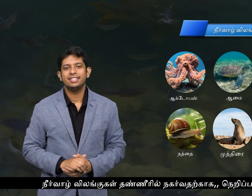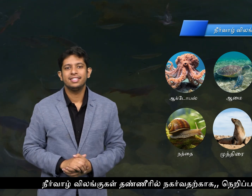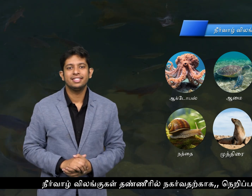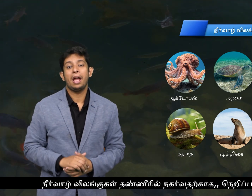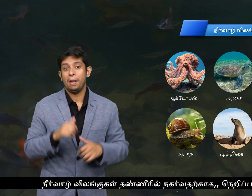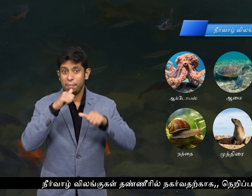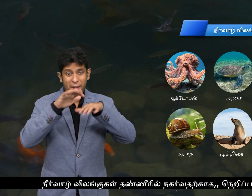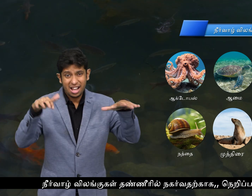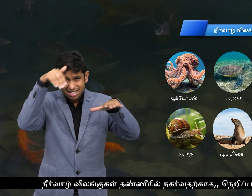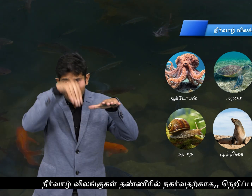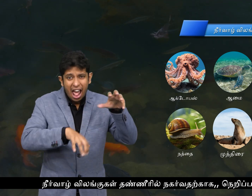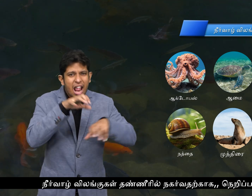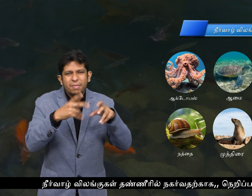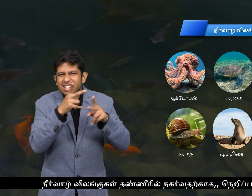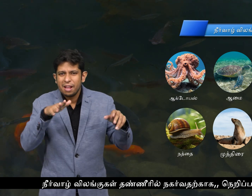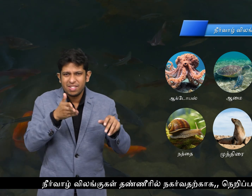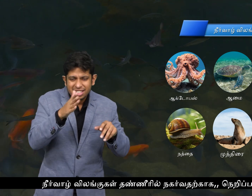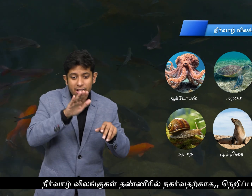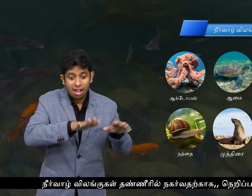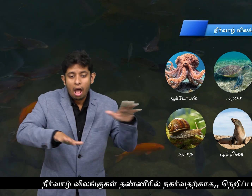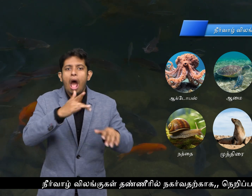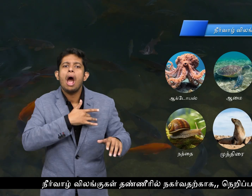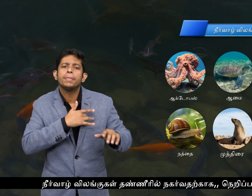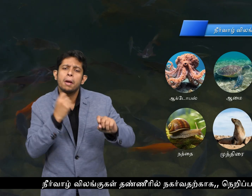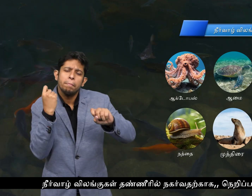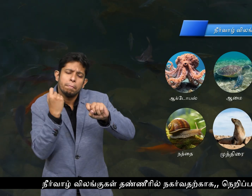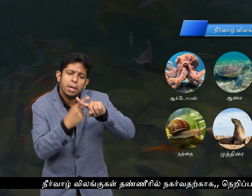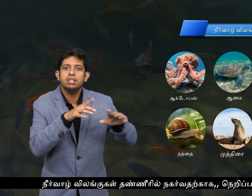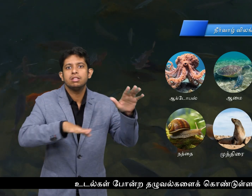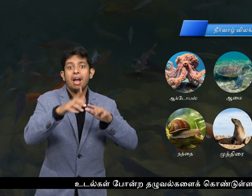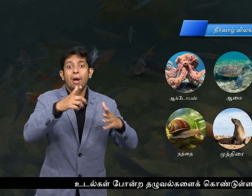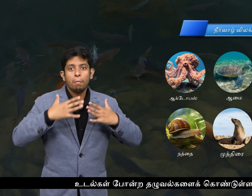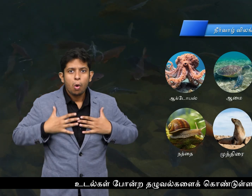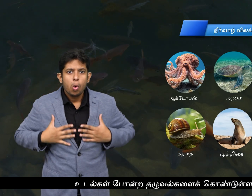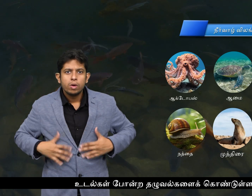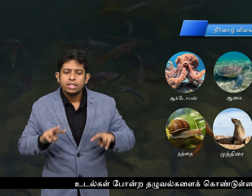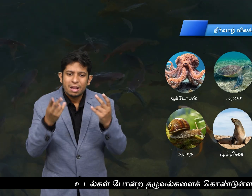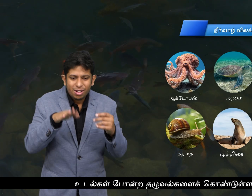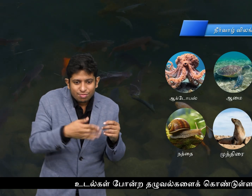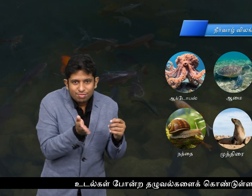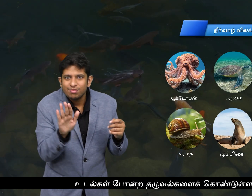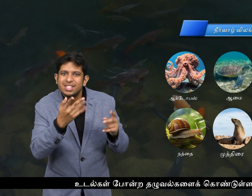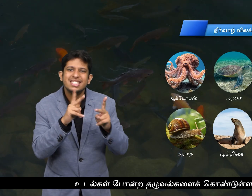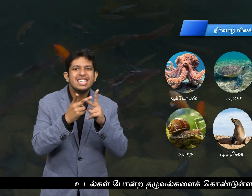நீர்வாழ் விலங்குகள் தண்ணீரில் நகர்வதற்காக நெறிப்படுத்தப்பட்ட உடல்கள் போன்ற தழுவல்கள் கொண்டுள்ளன.